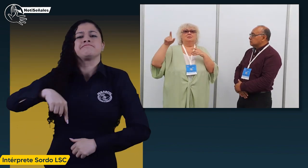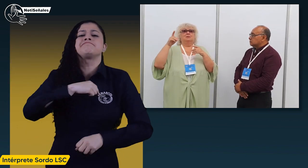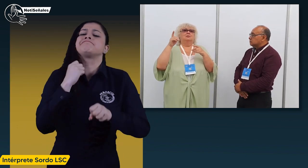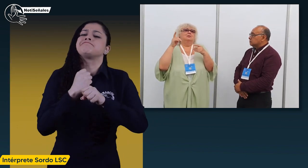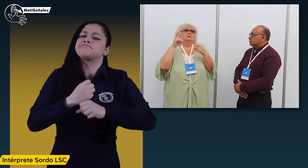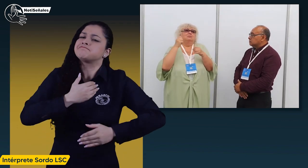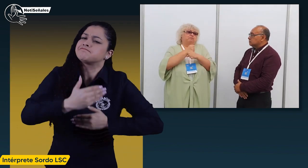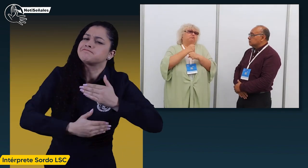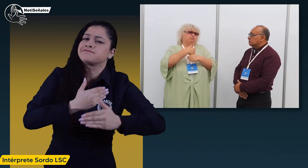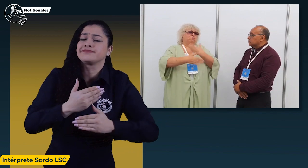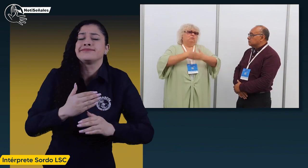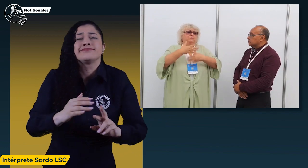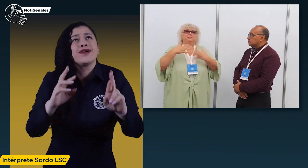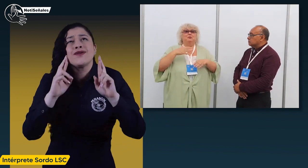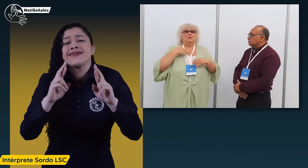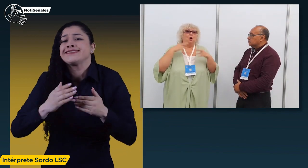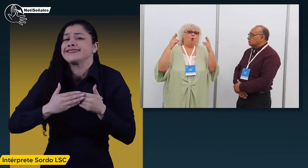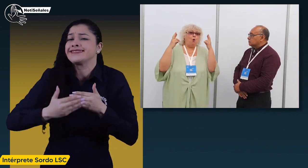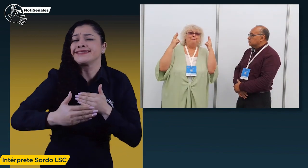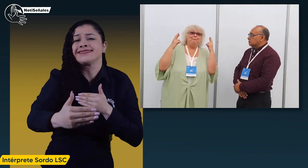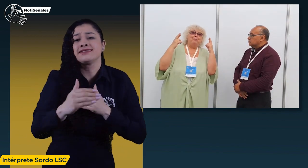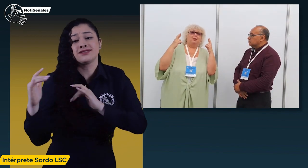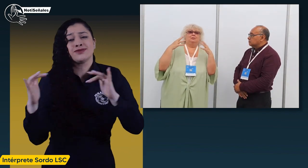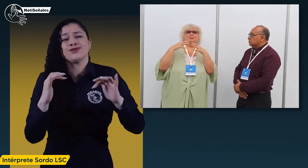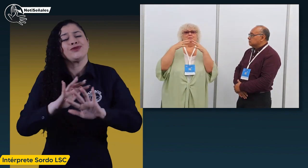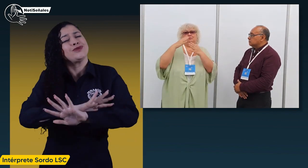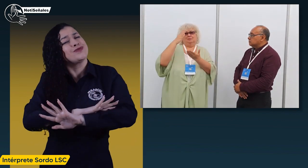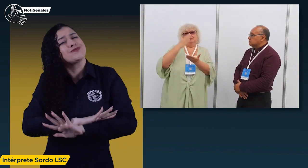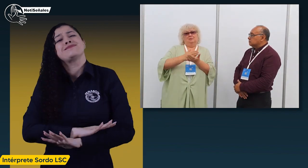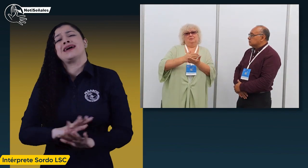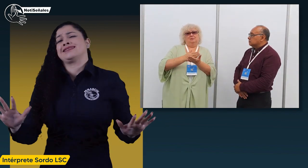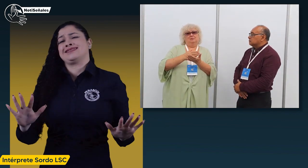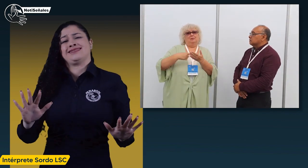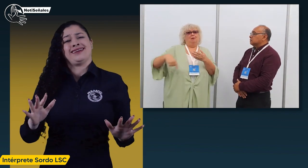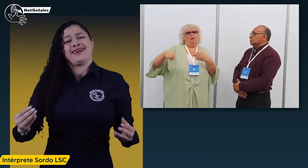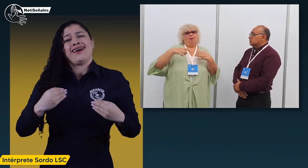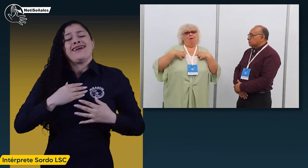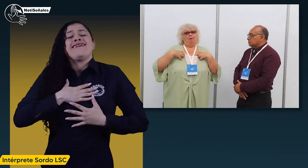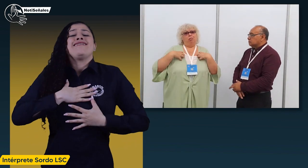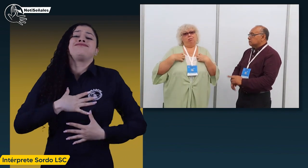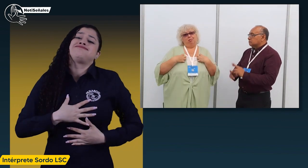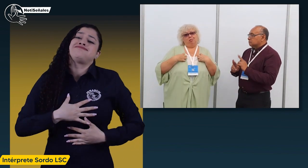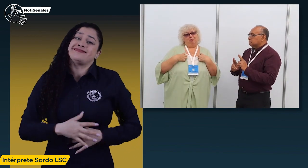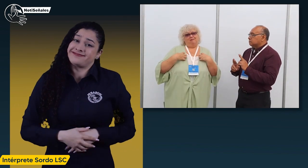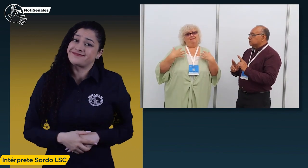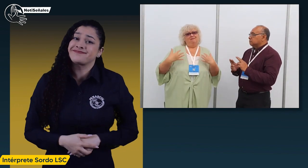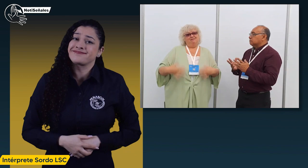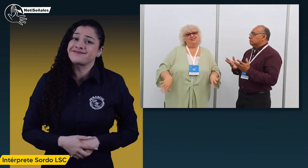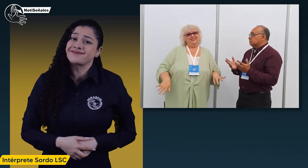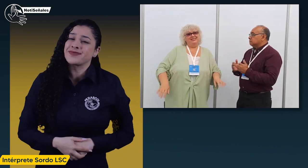para continuar en esta labor Espero que esta guerra acabe pronto para tener así tranquilidad